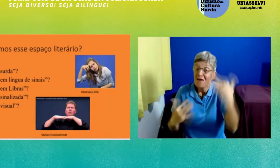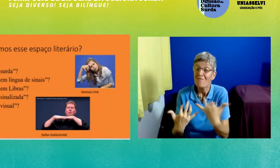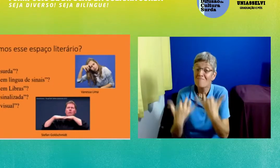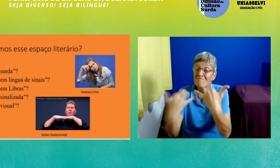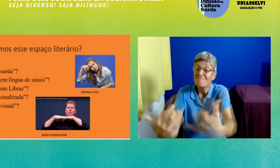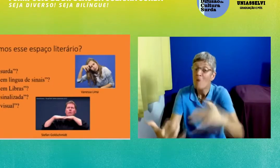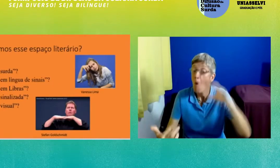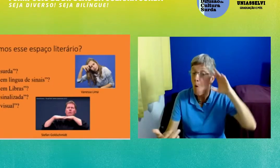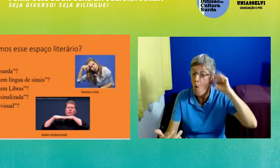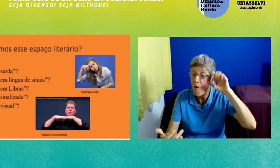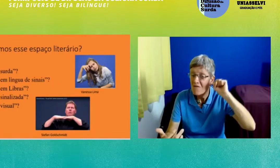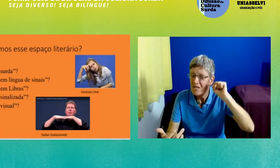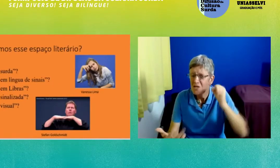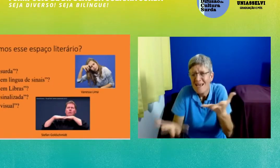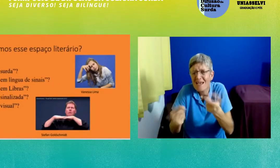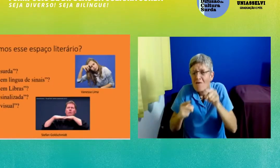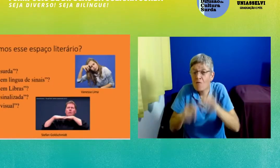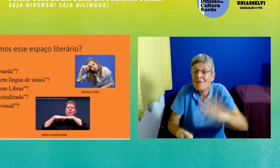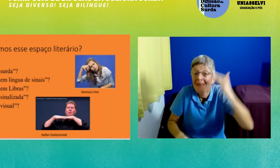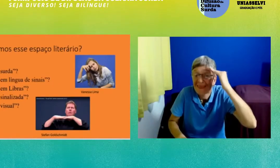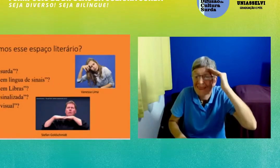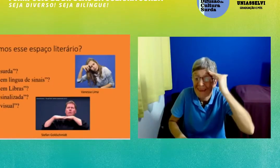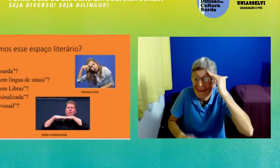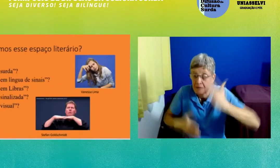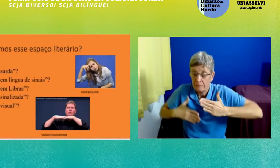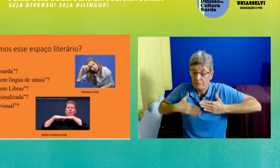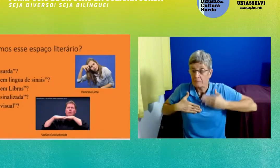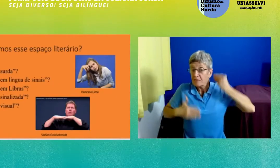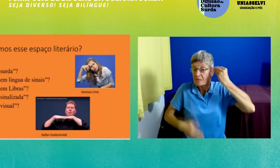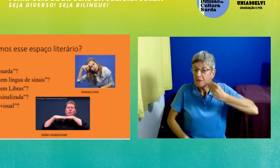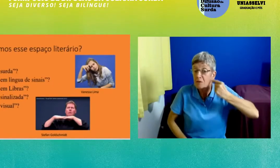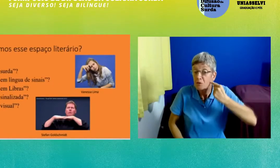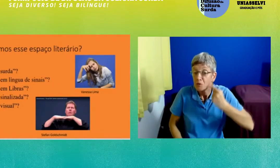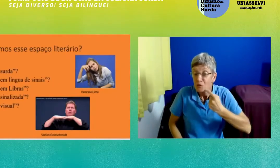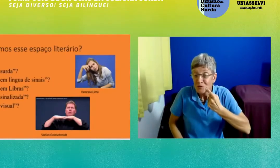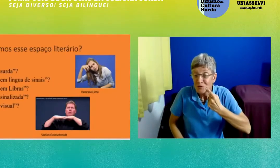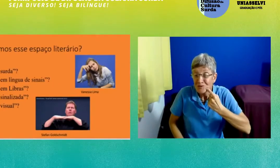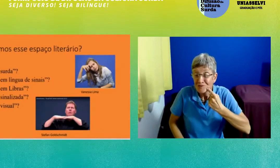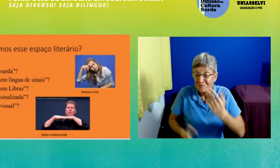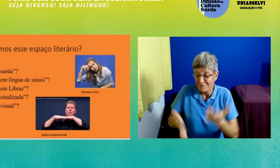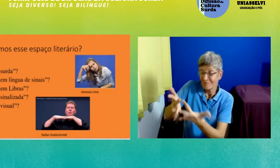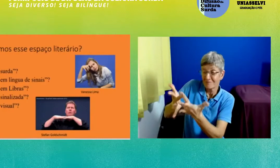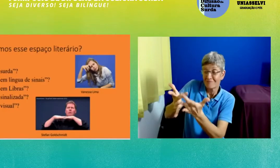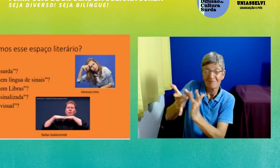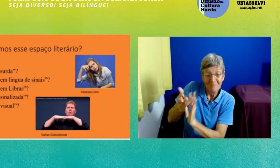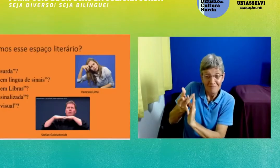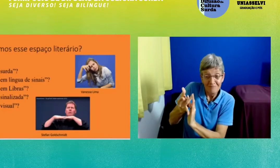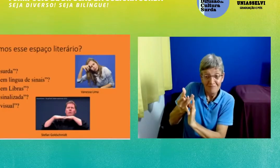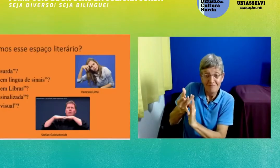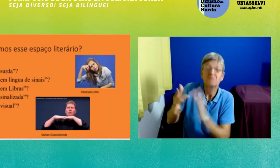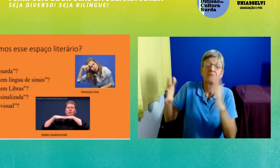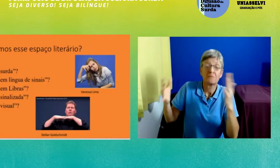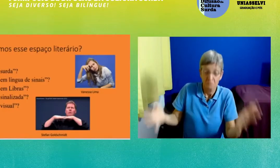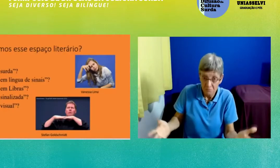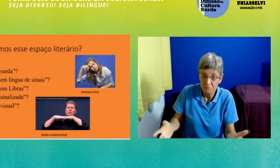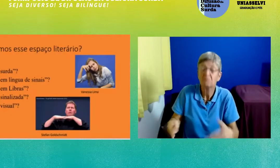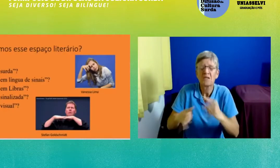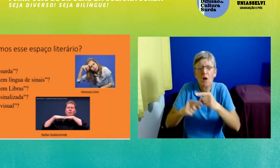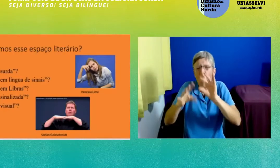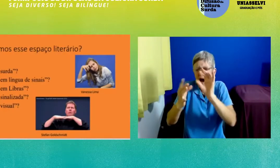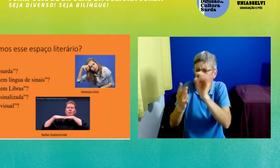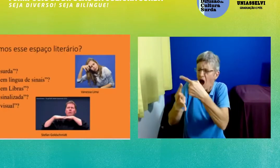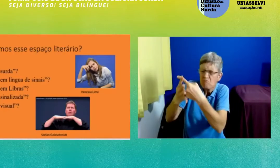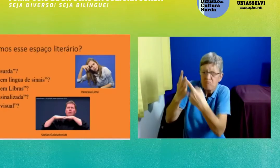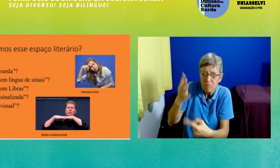um não. Mas ele vai pensar, por exemplo, se for um público ouvinte, se eu quero que o ouvinte